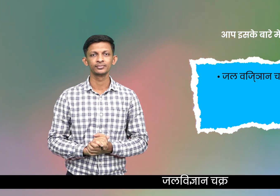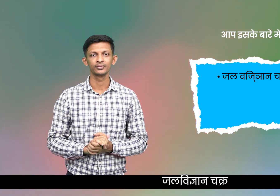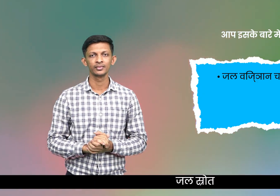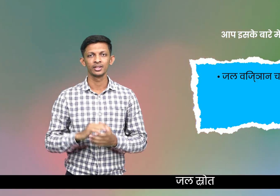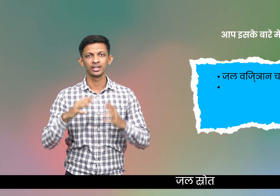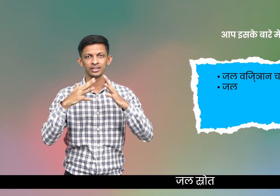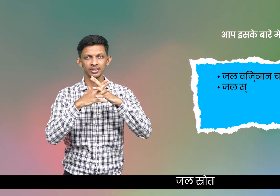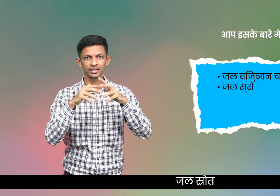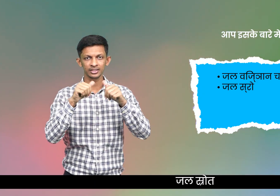जल स्रोत,